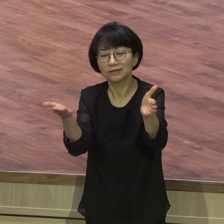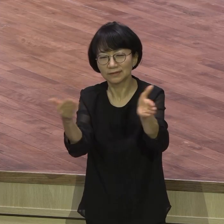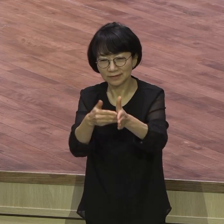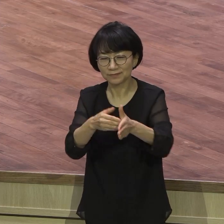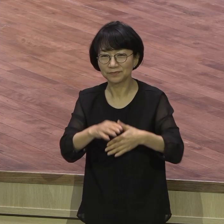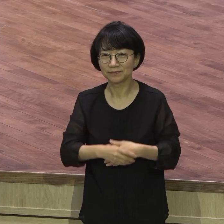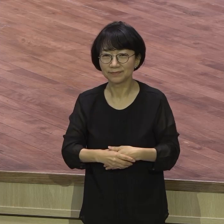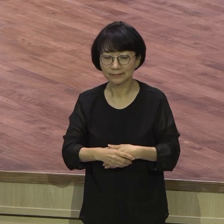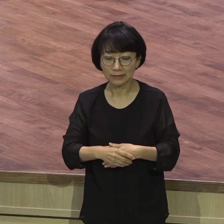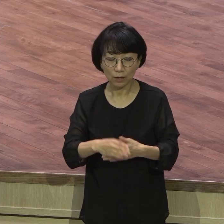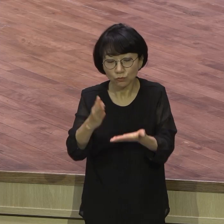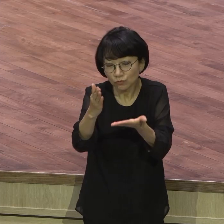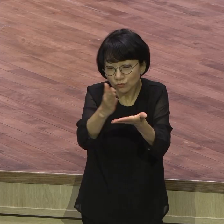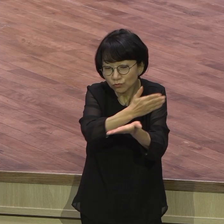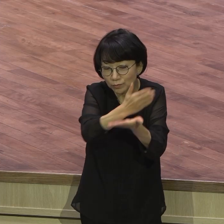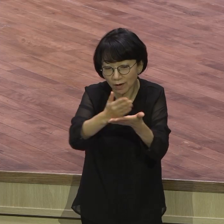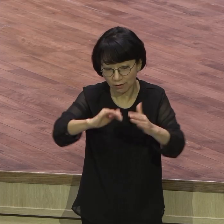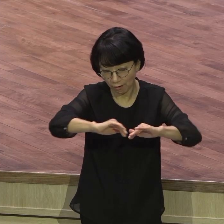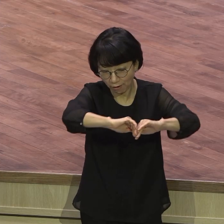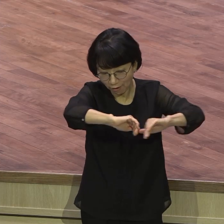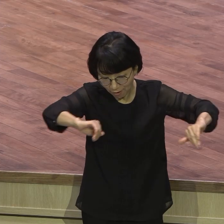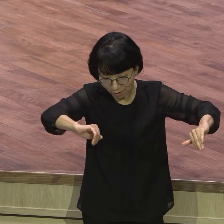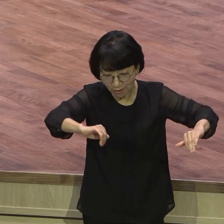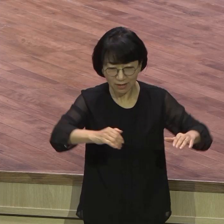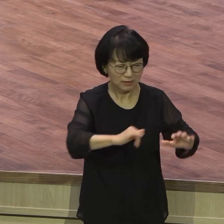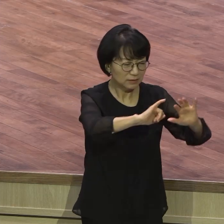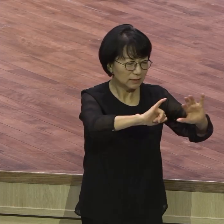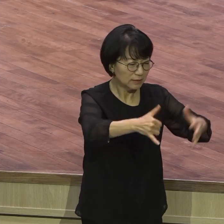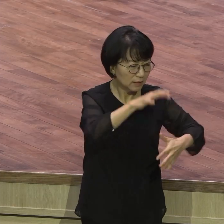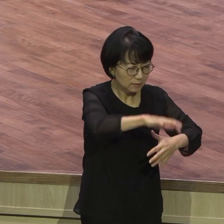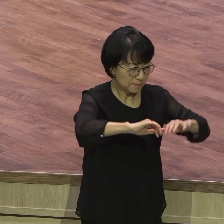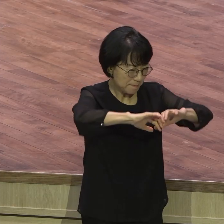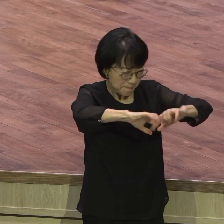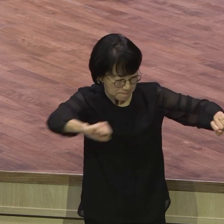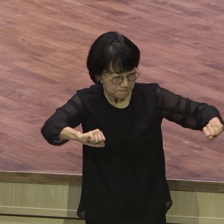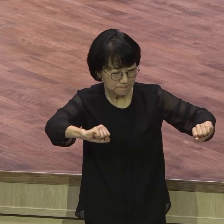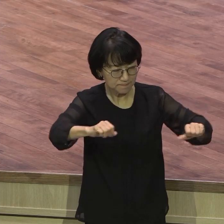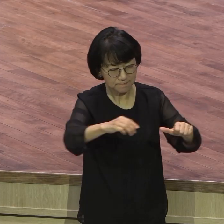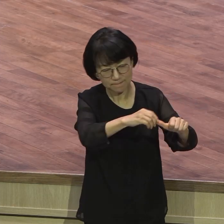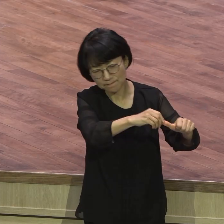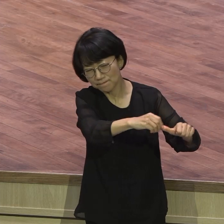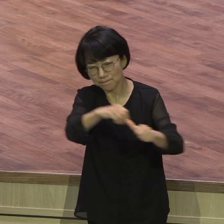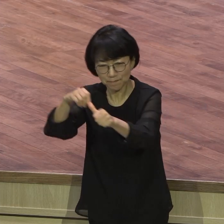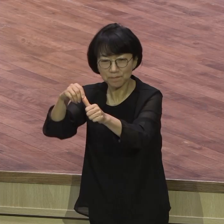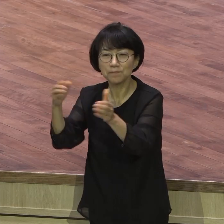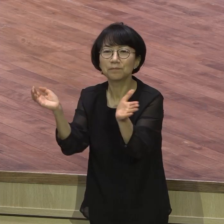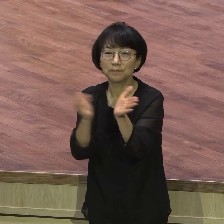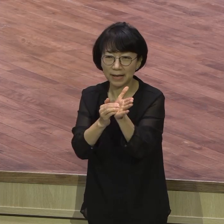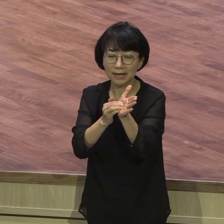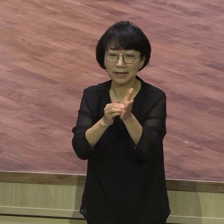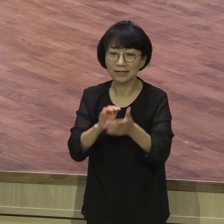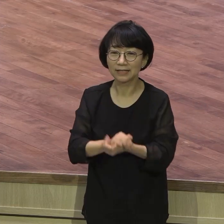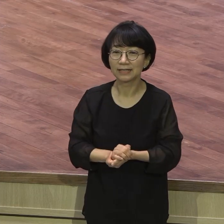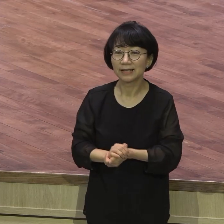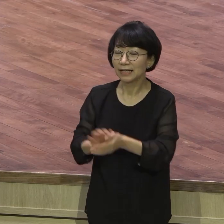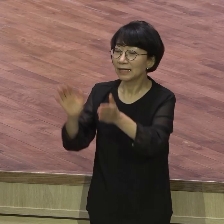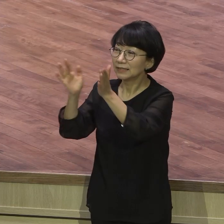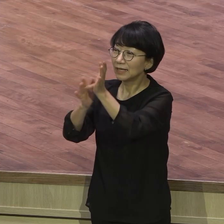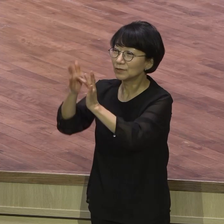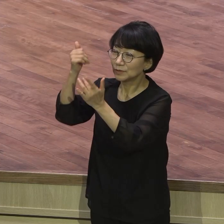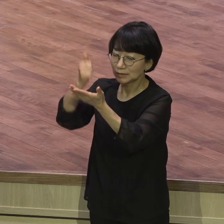구별해 주셨단 말이에요. 구원해 주셨단 말이에요. 세상에서 빼내줬단 말이에요. 예수님께서 값비싼